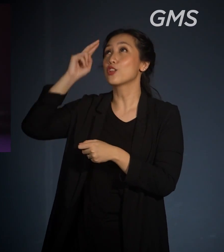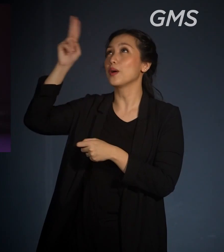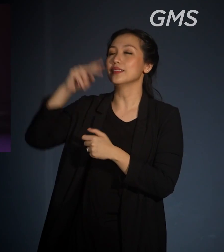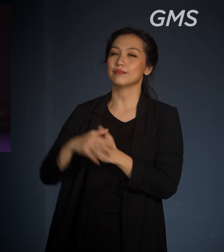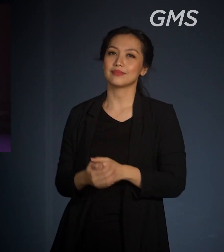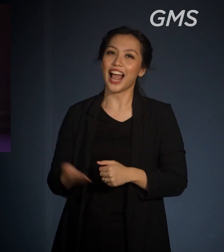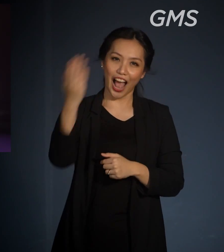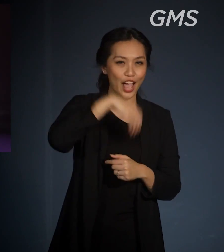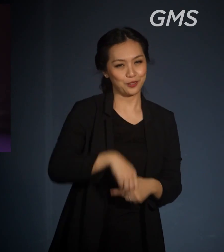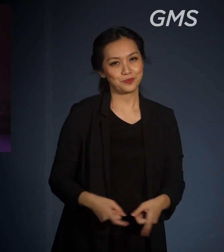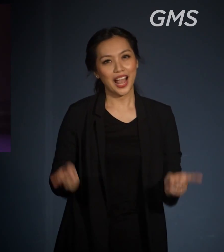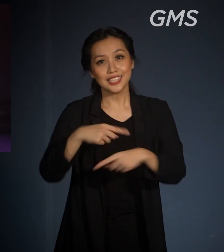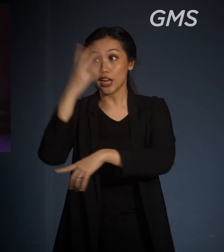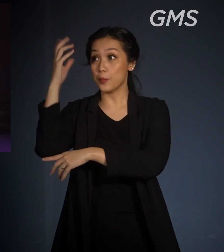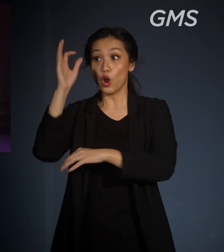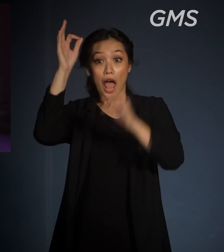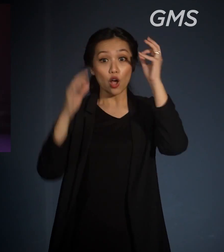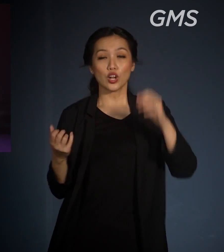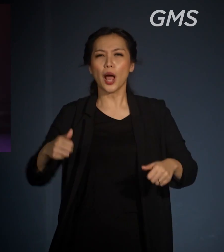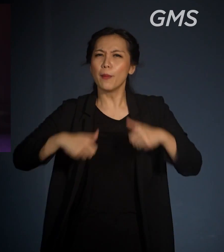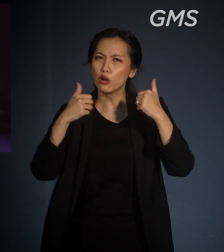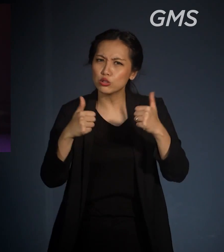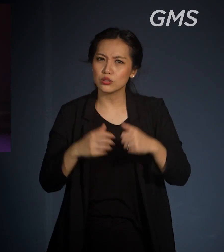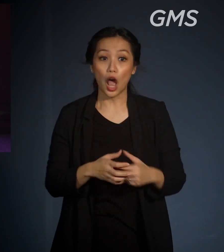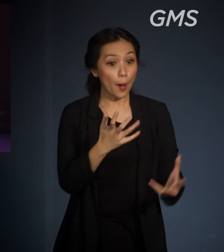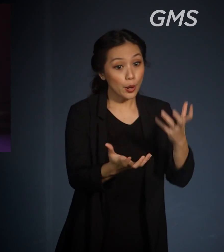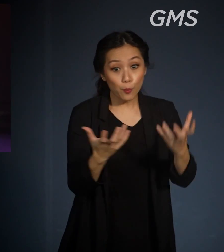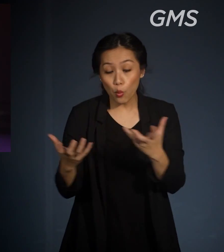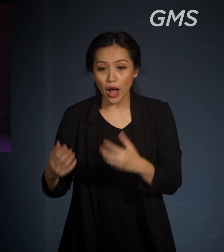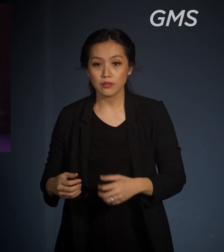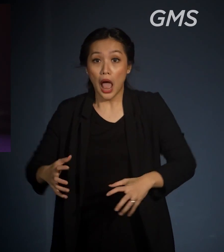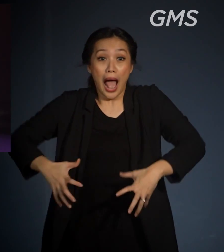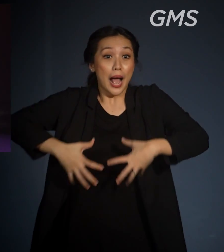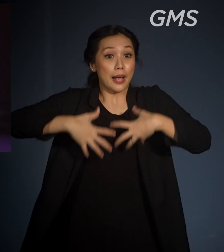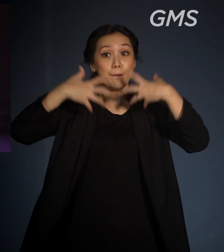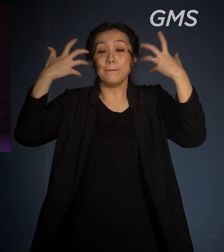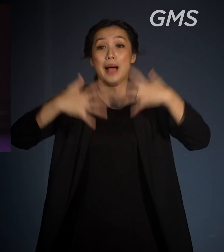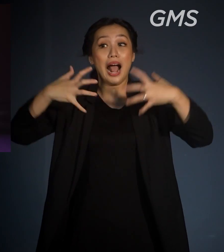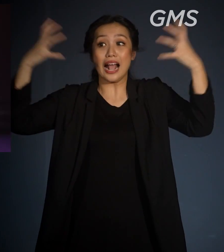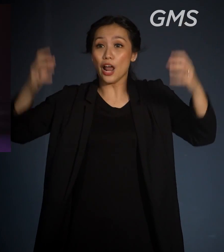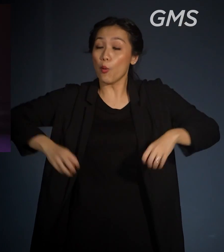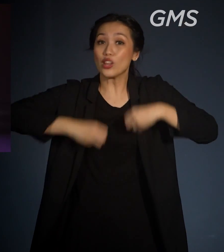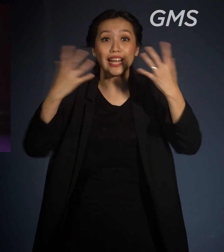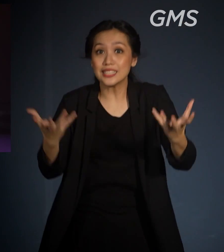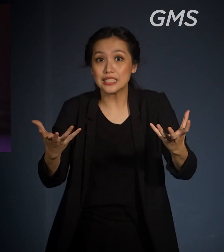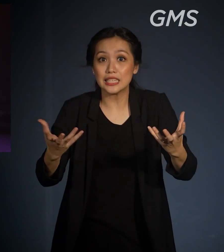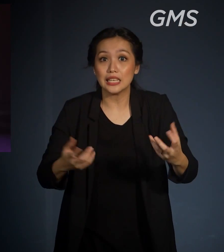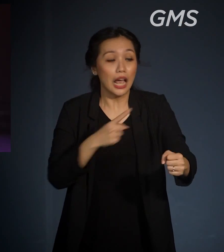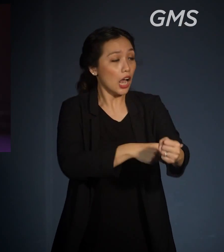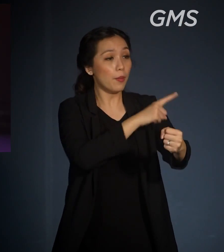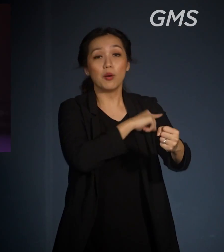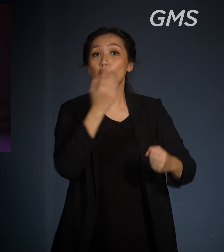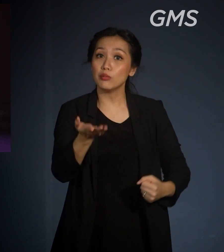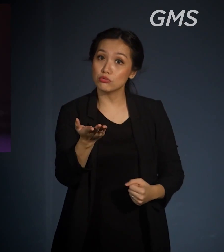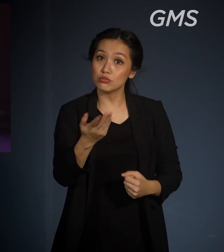subur. Berbuah-buahlah. Kembangkan potensi Anda. Gunakan semua kekuatan potensi karunia talenta di dalam hidup